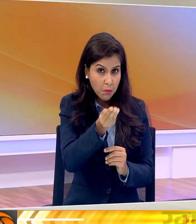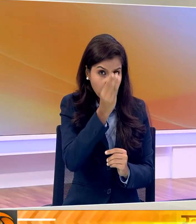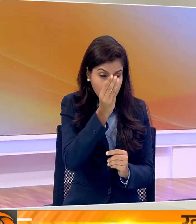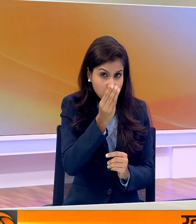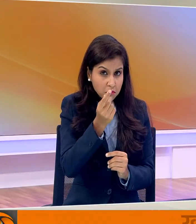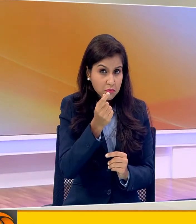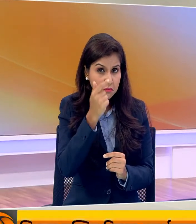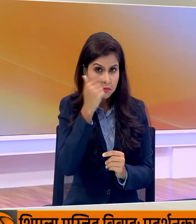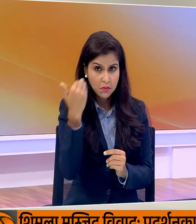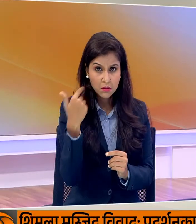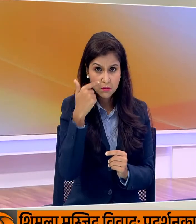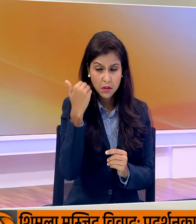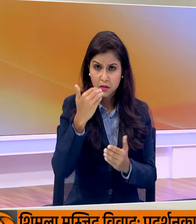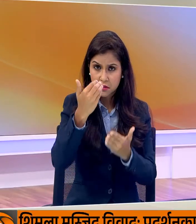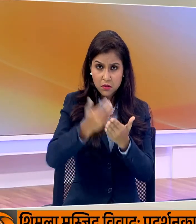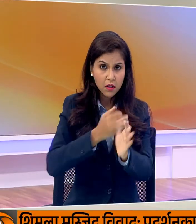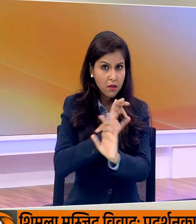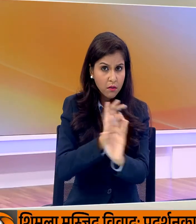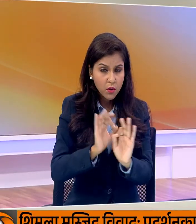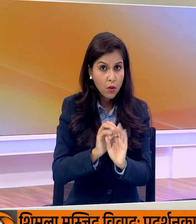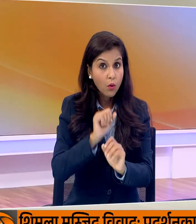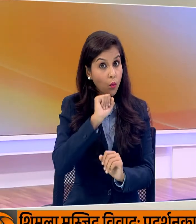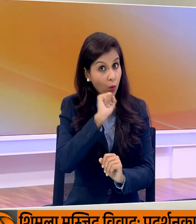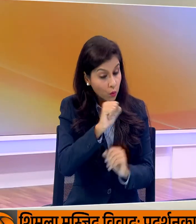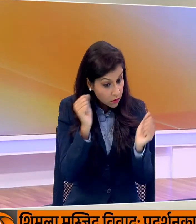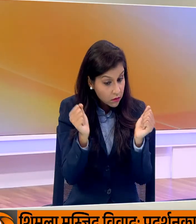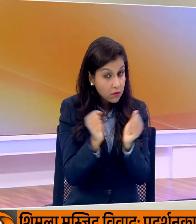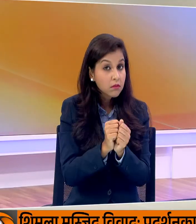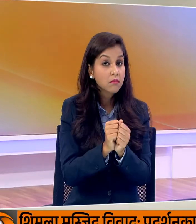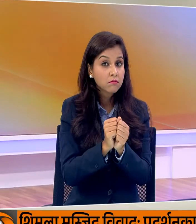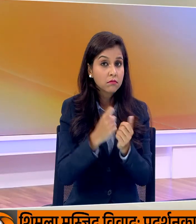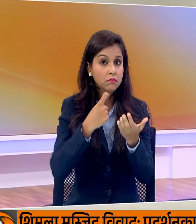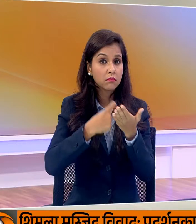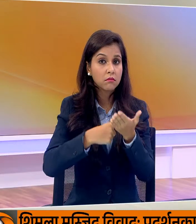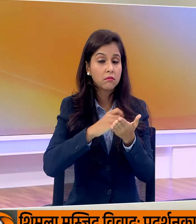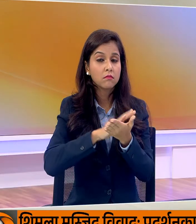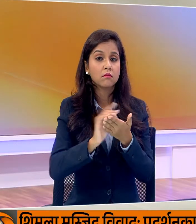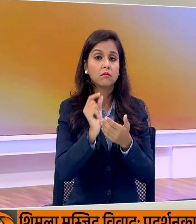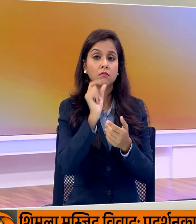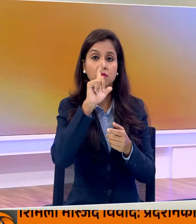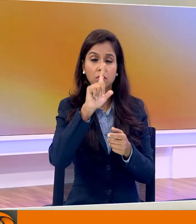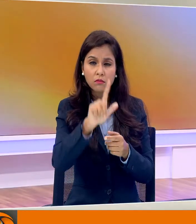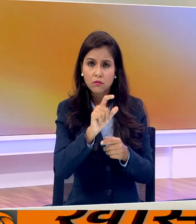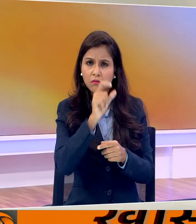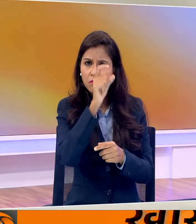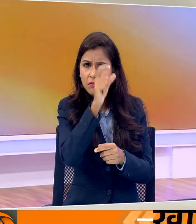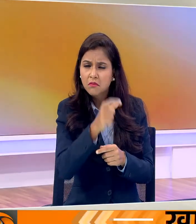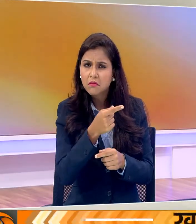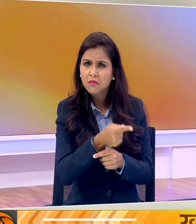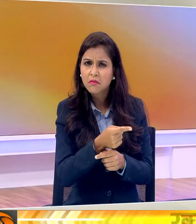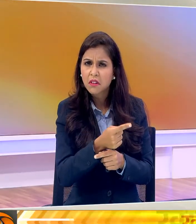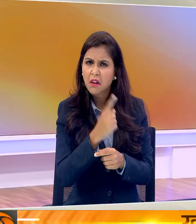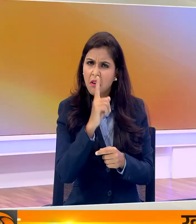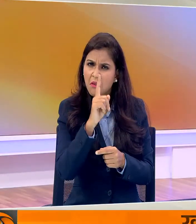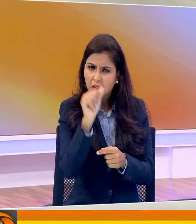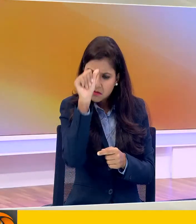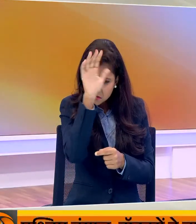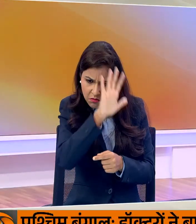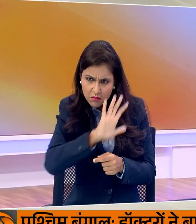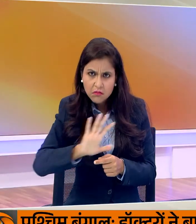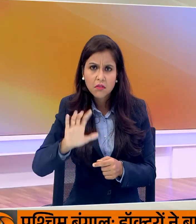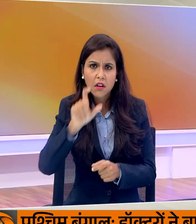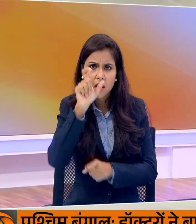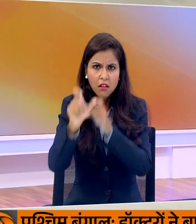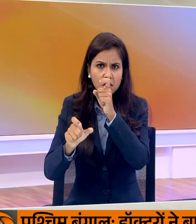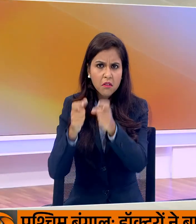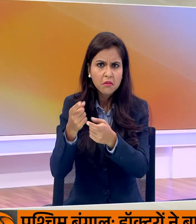नहीं है, उनके साथ जब राहुल गांधी दिखते हैं तो देश का ही नहीं हर देशवासी का भी